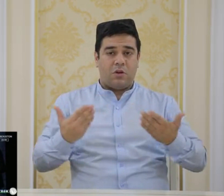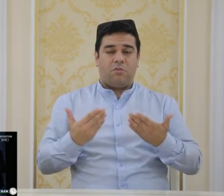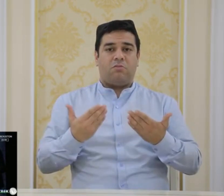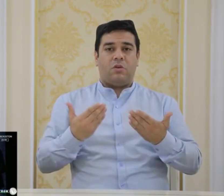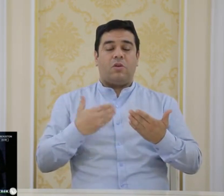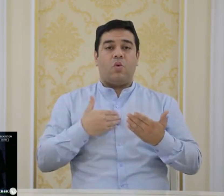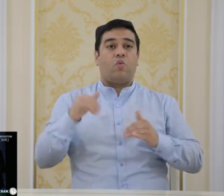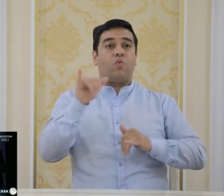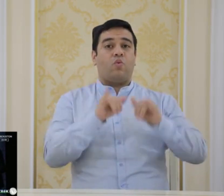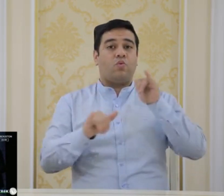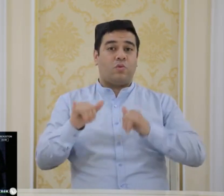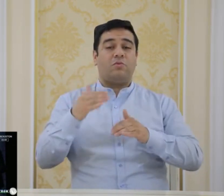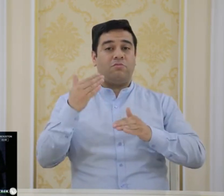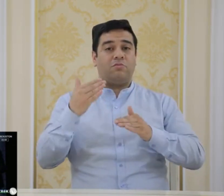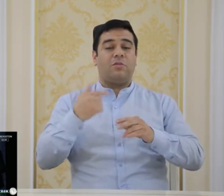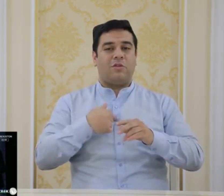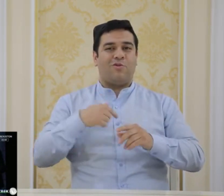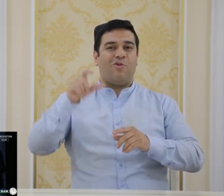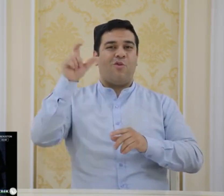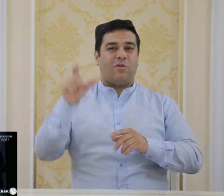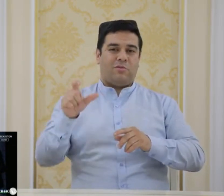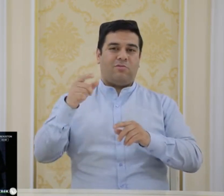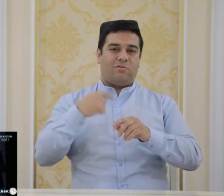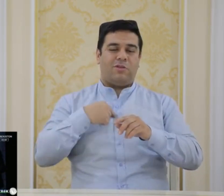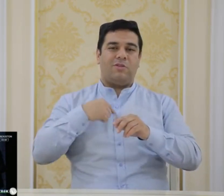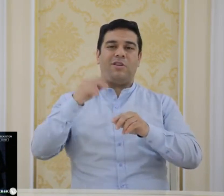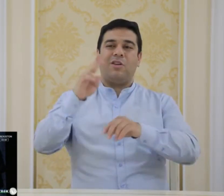Keyin men odam yolladim.